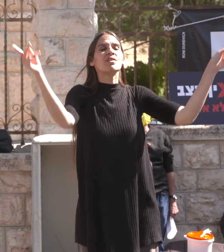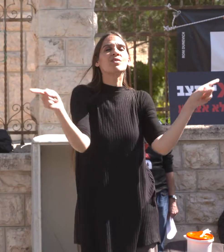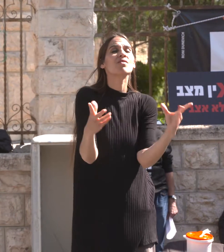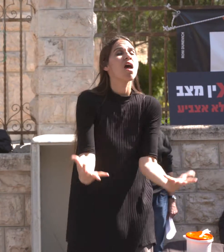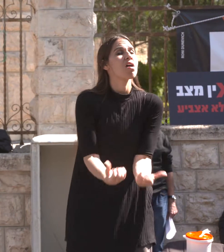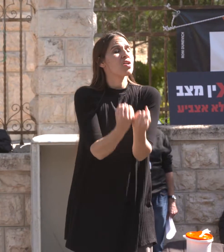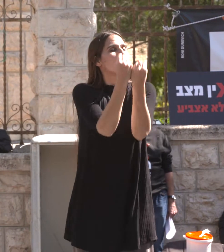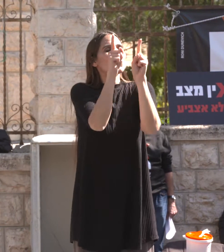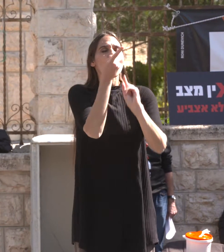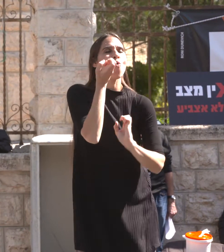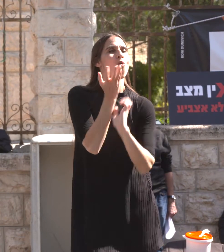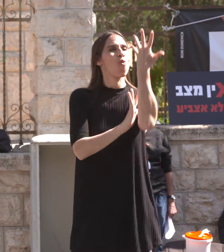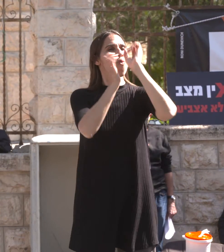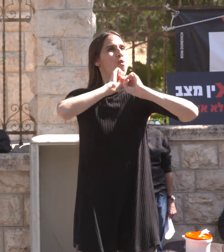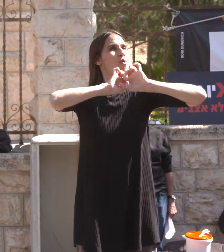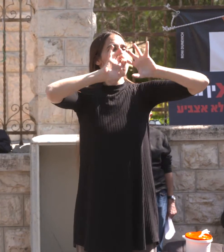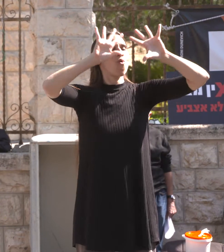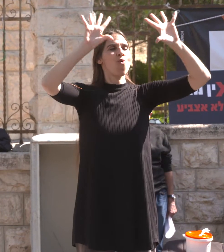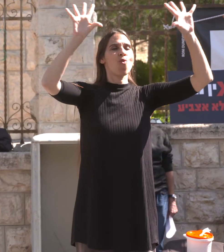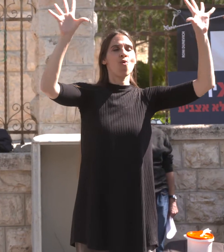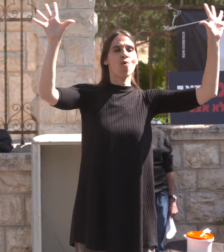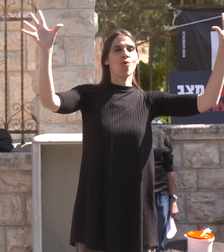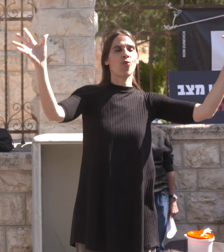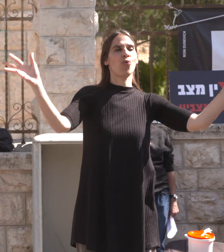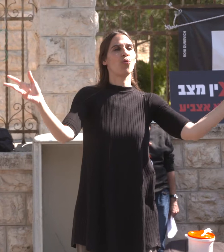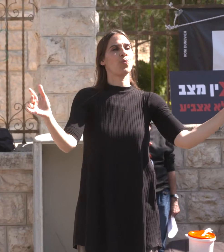וישועתה כלפיד